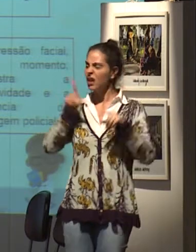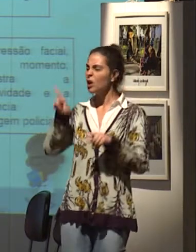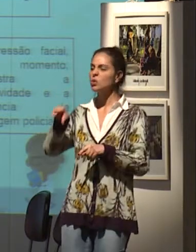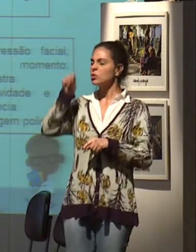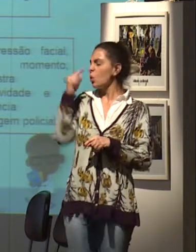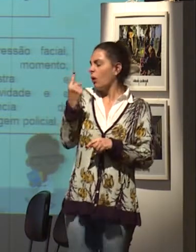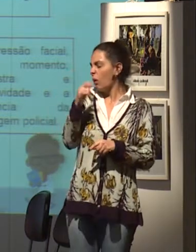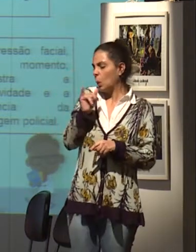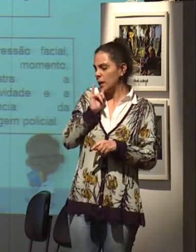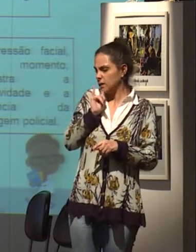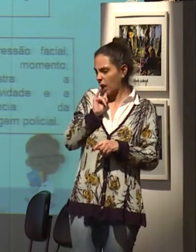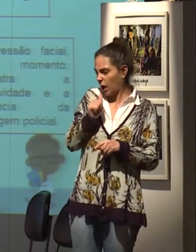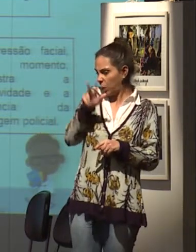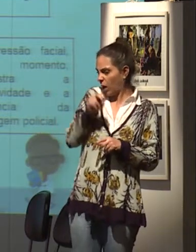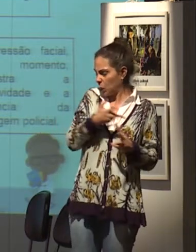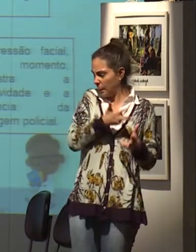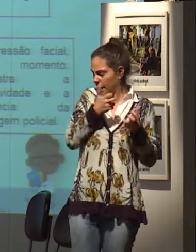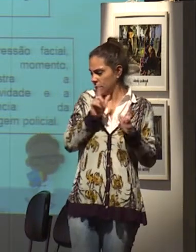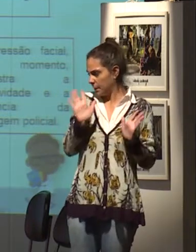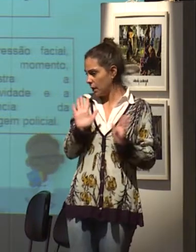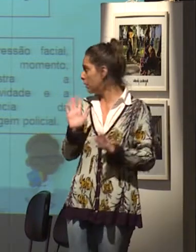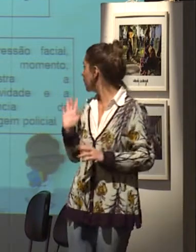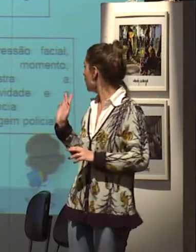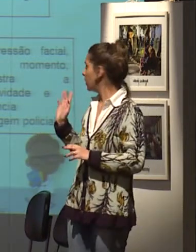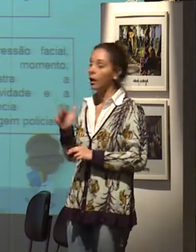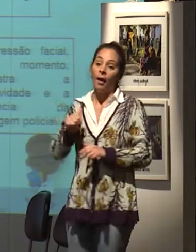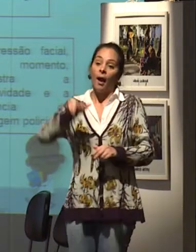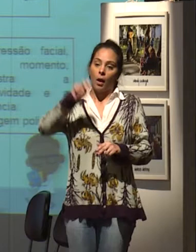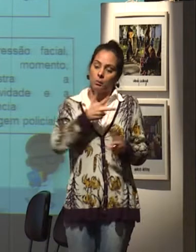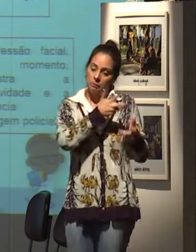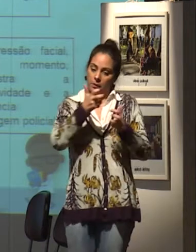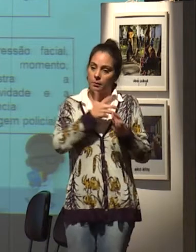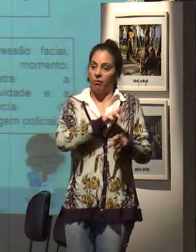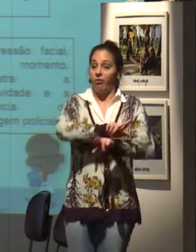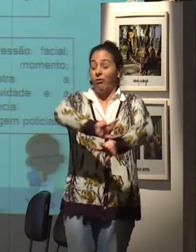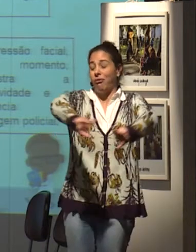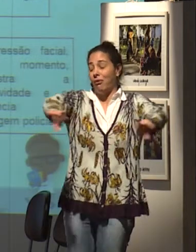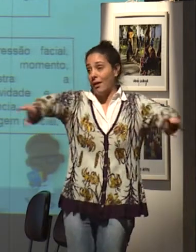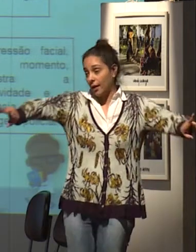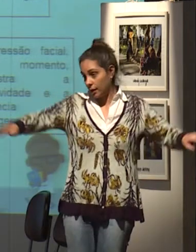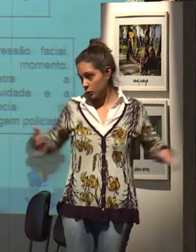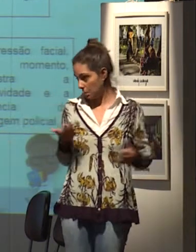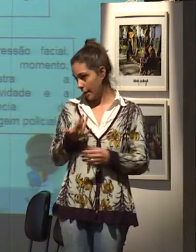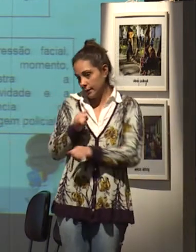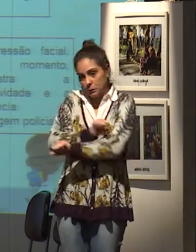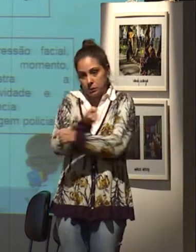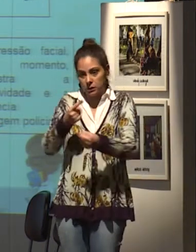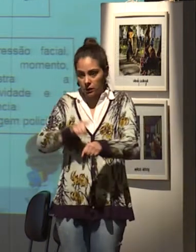Expressões faciais. Eu só escolhi um exemplo que os alunos perceberam, notaram ali. Na verdade, eles notaram vários exemplos,